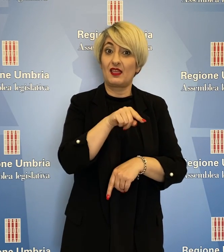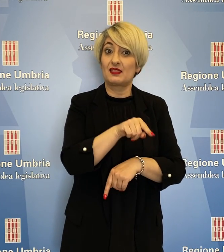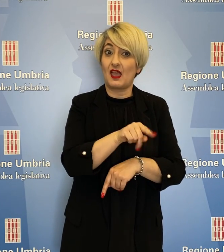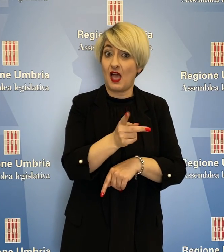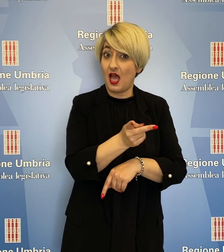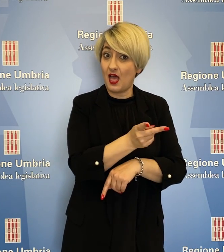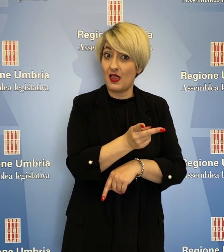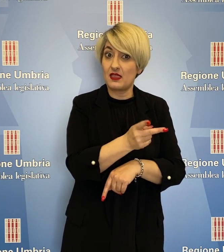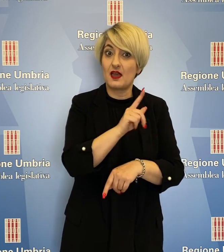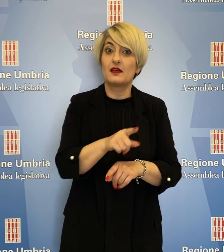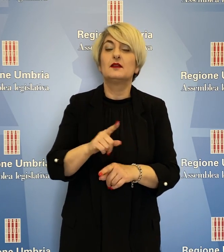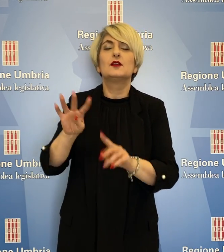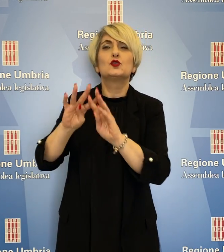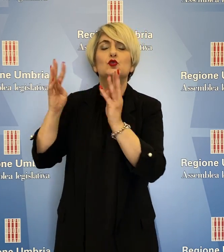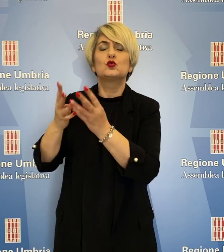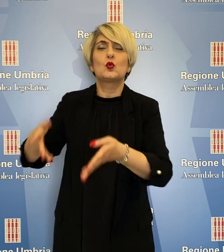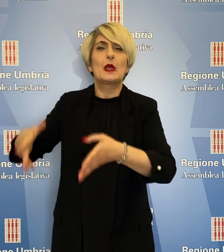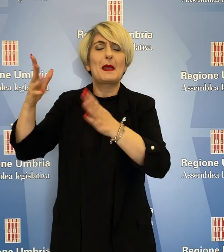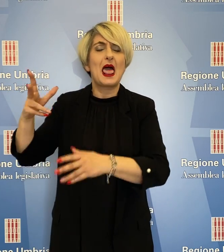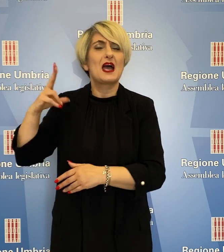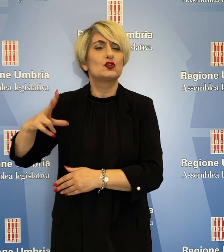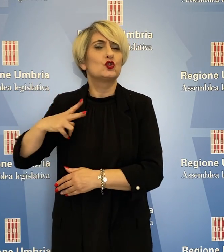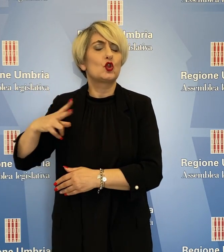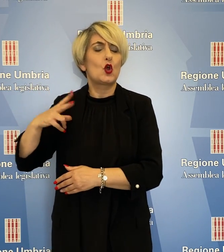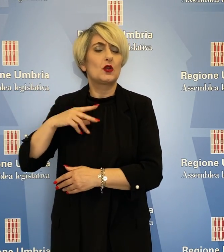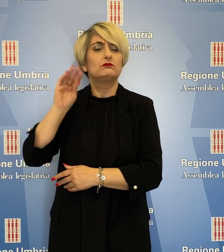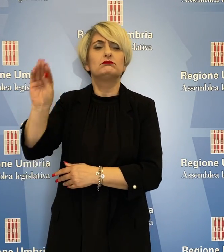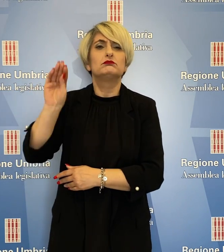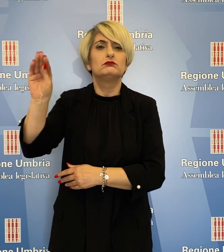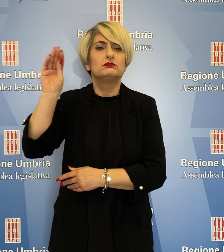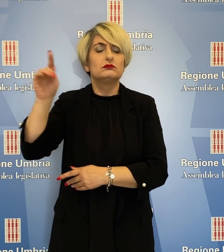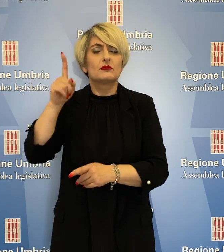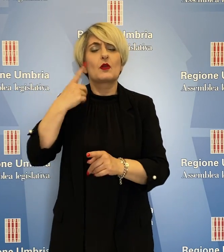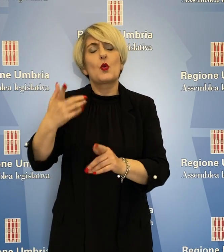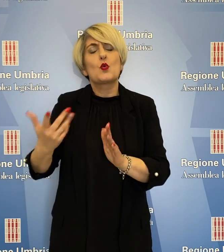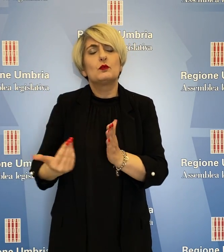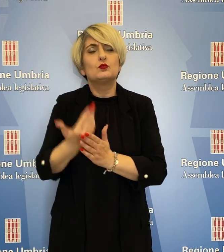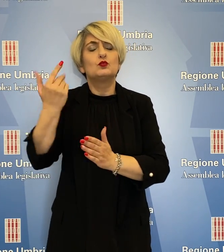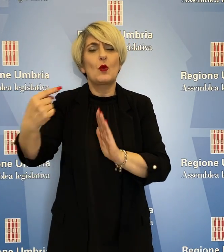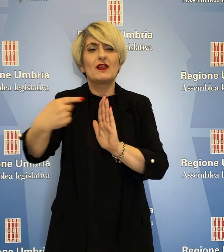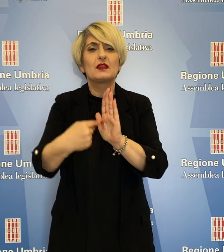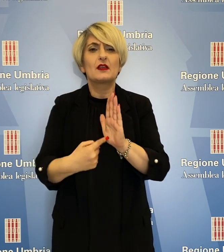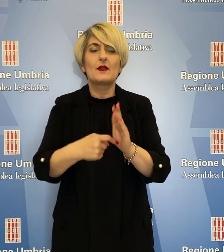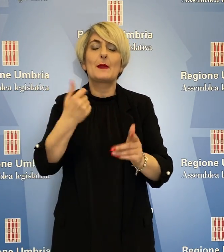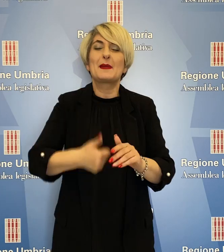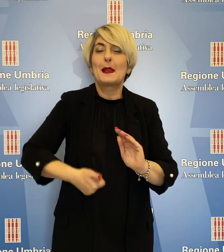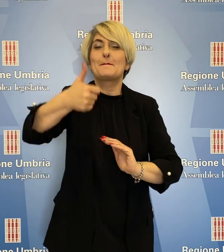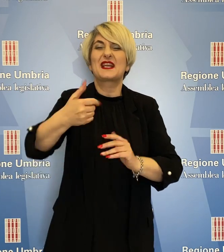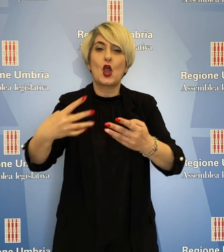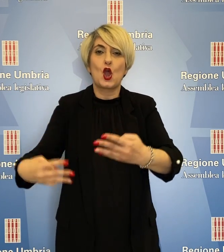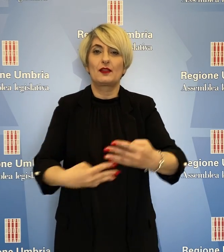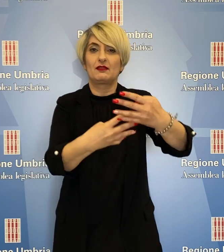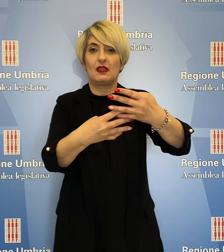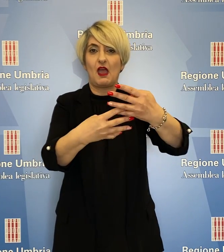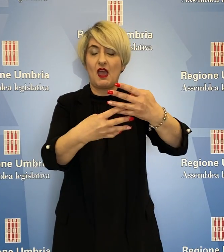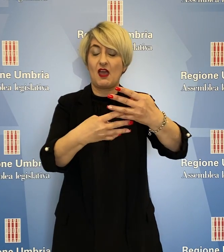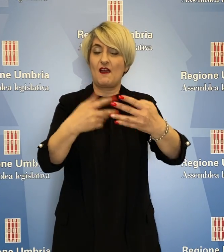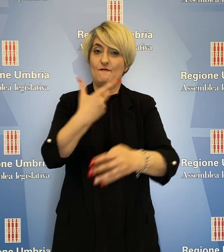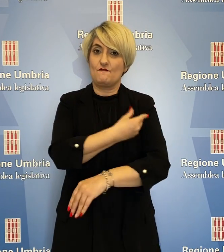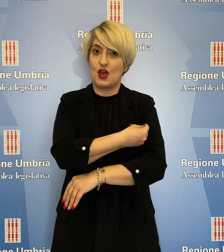'Italia, che chiede alla Giunta di Palazzo Donini di attuare le nuove indicazioni per le priorità vaccinali, che ricomprendono